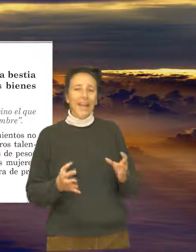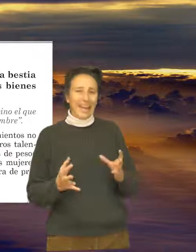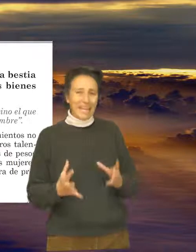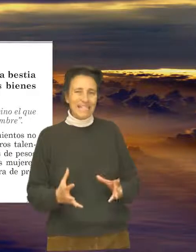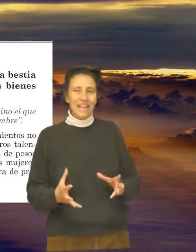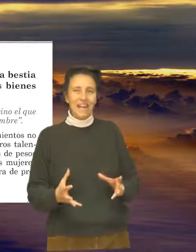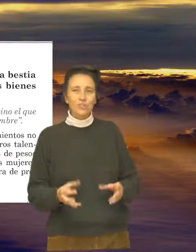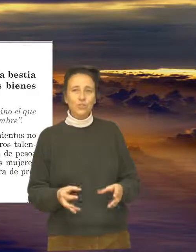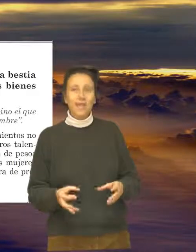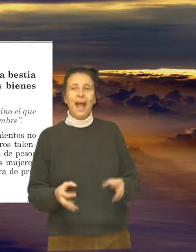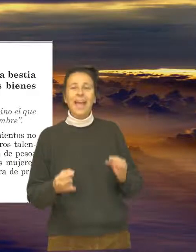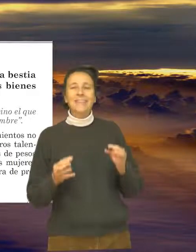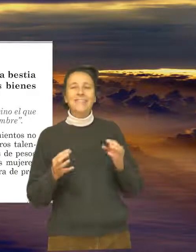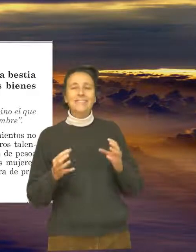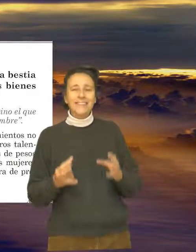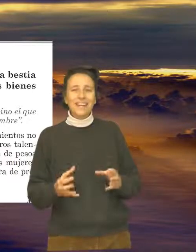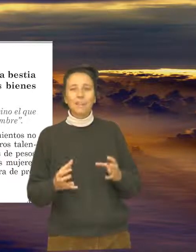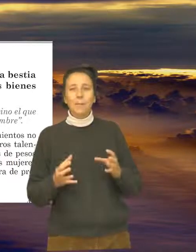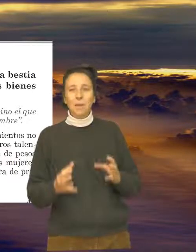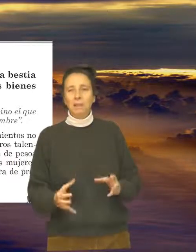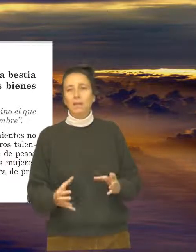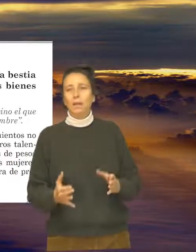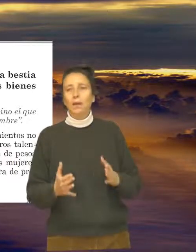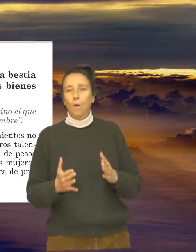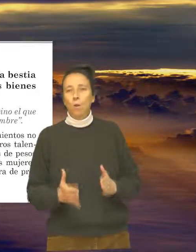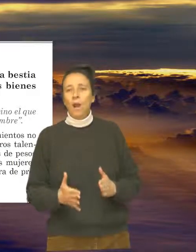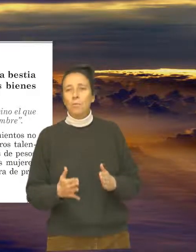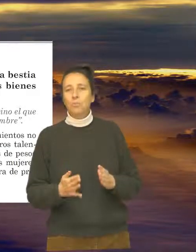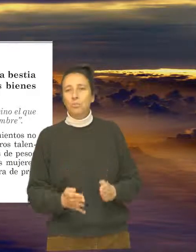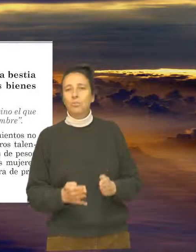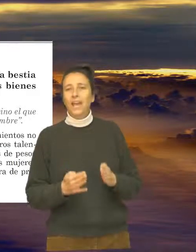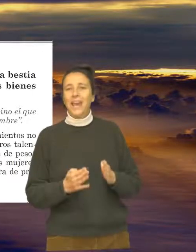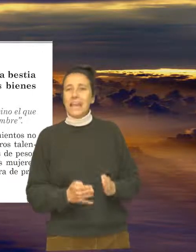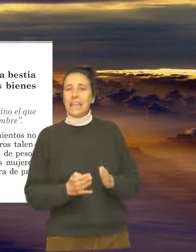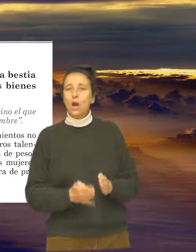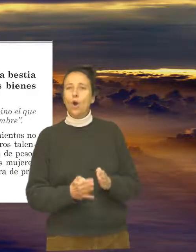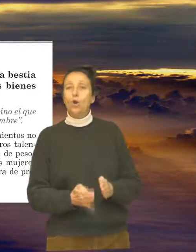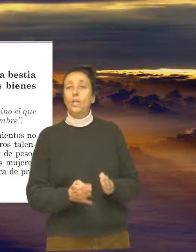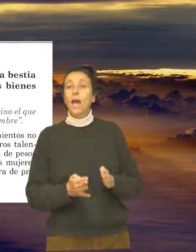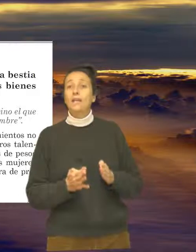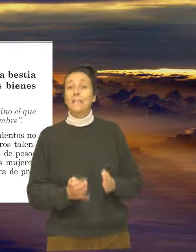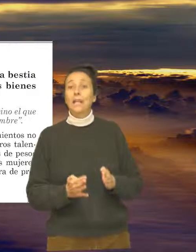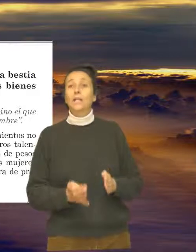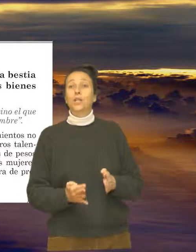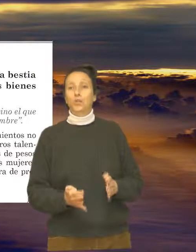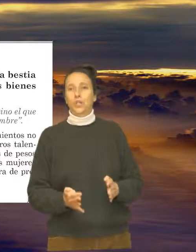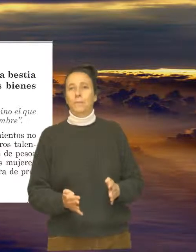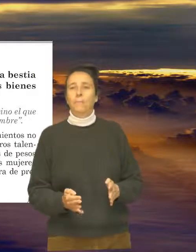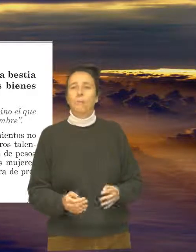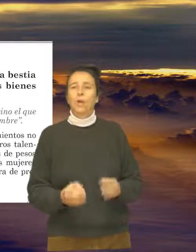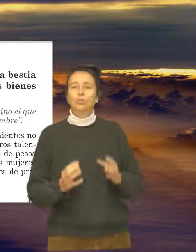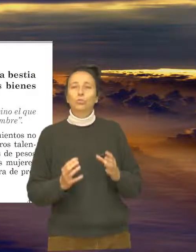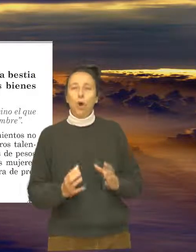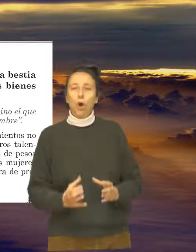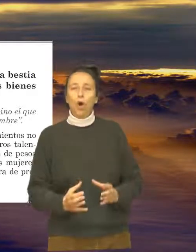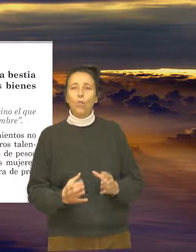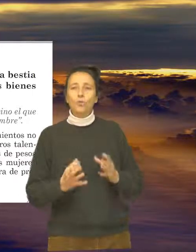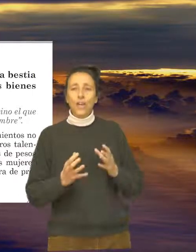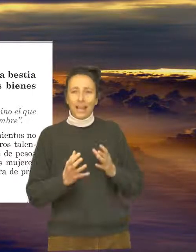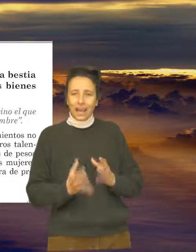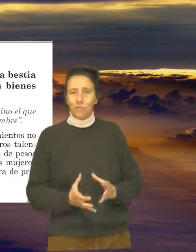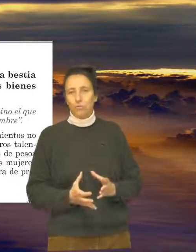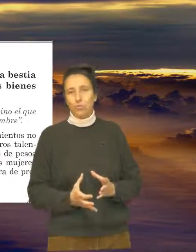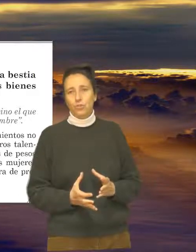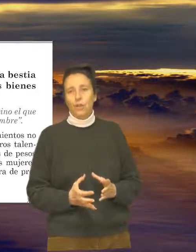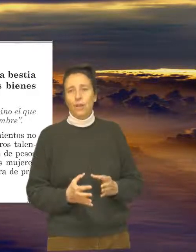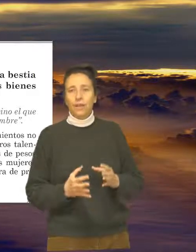nucleares. En este caso será estrictamente una cuestión de ideología religiosa.